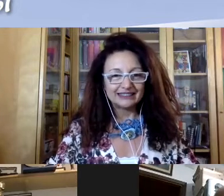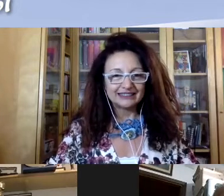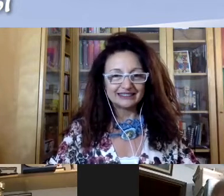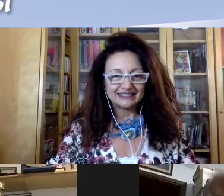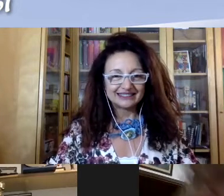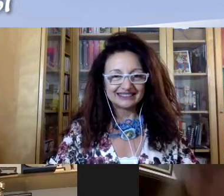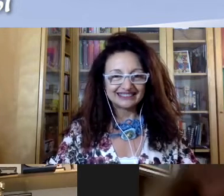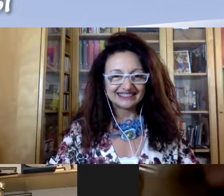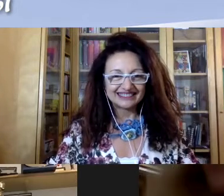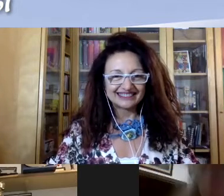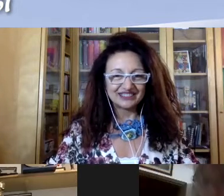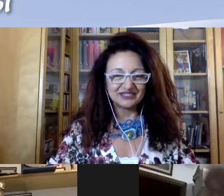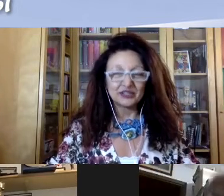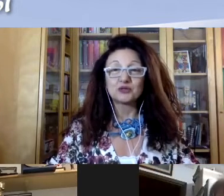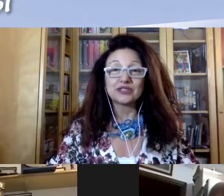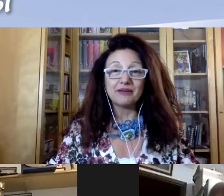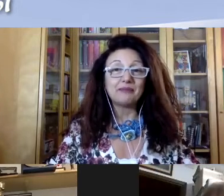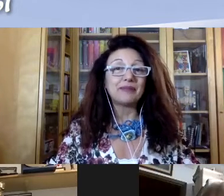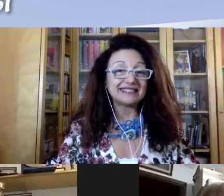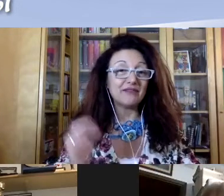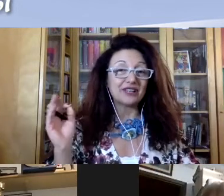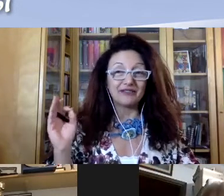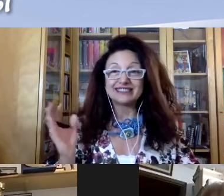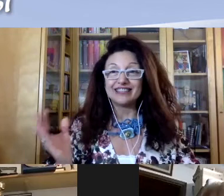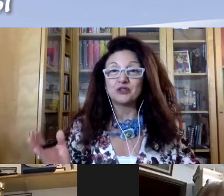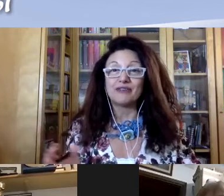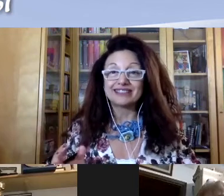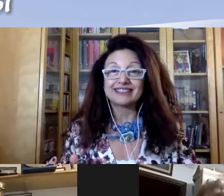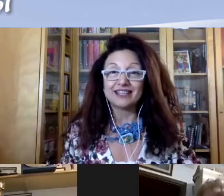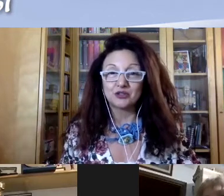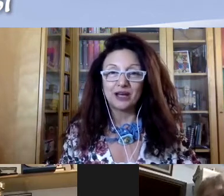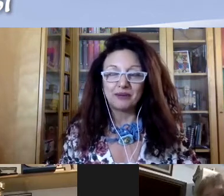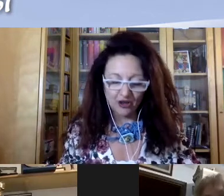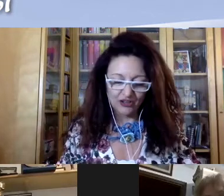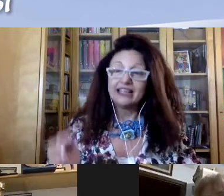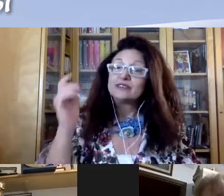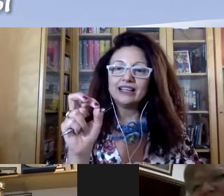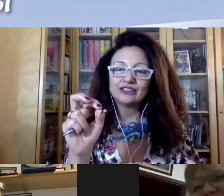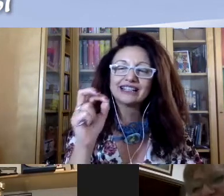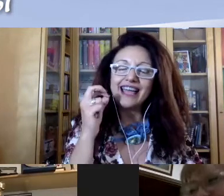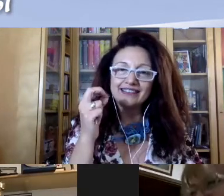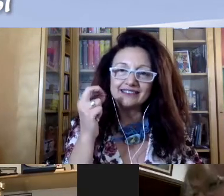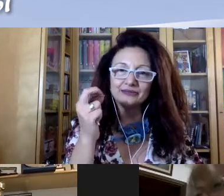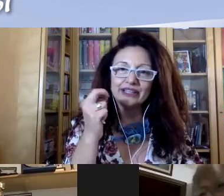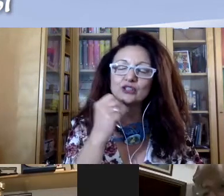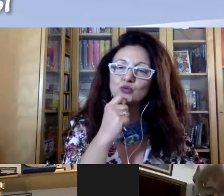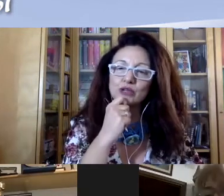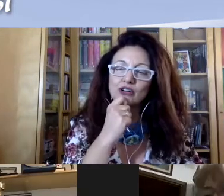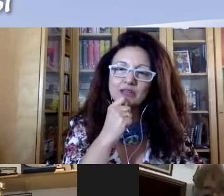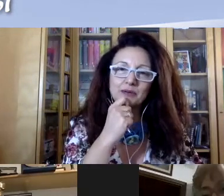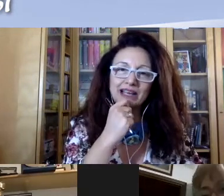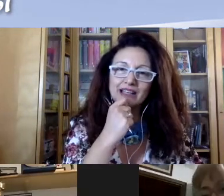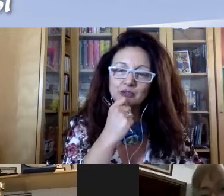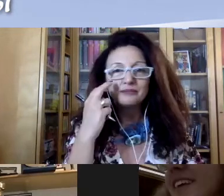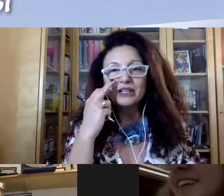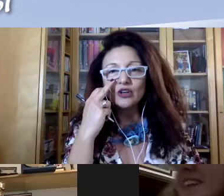Allora, unisce, ma non abbaia, dai. Scusa, pensavo che avesse chiesto la parola. Allora, Katie, invece, tu che